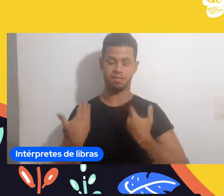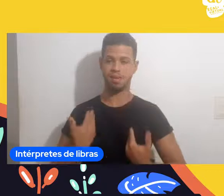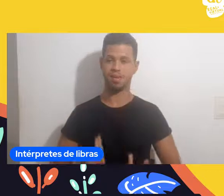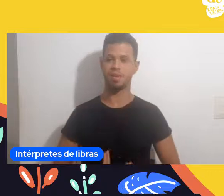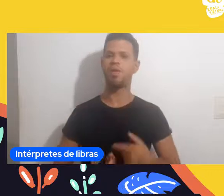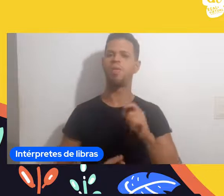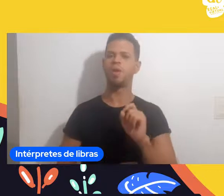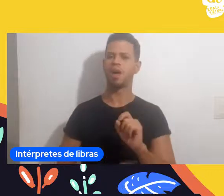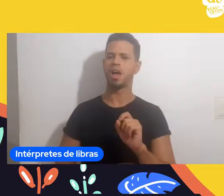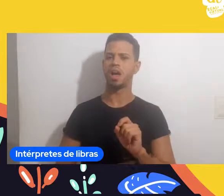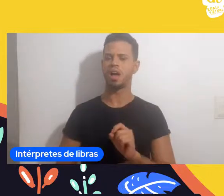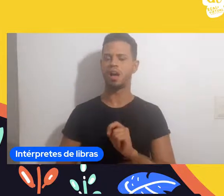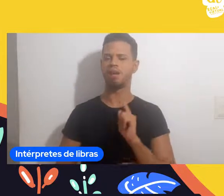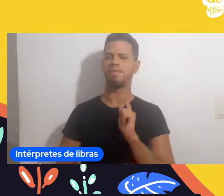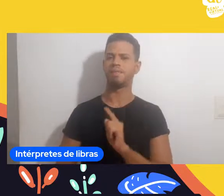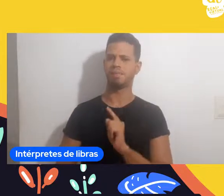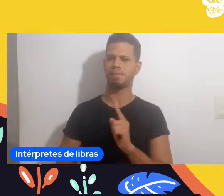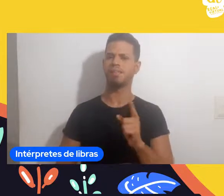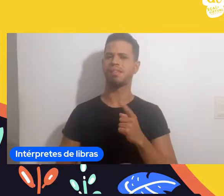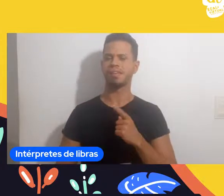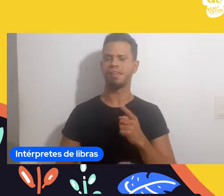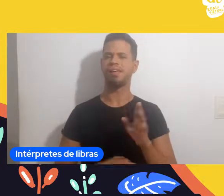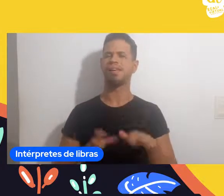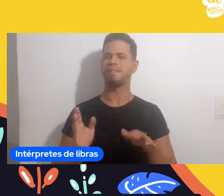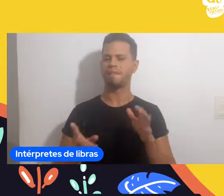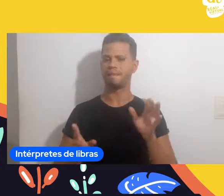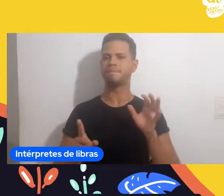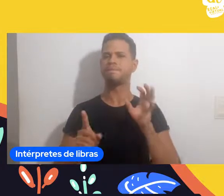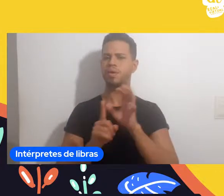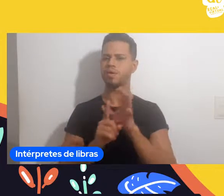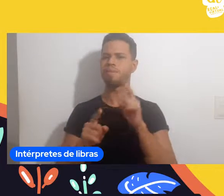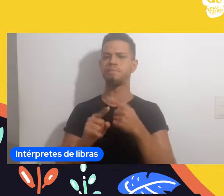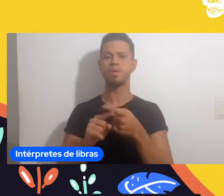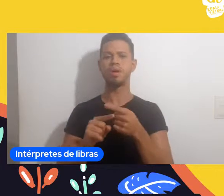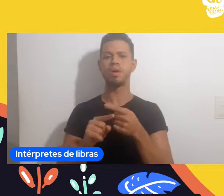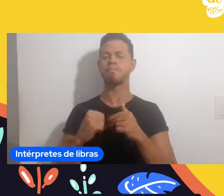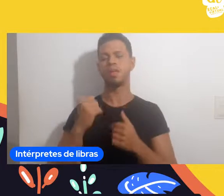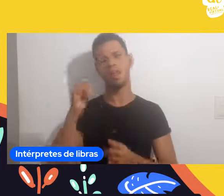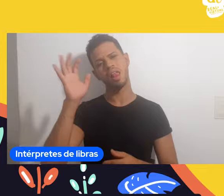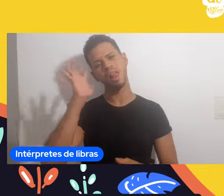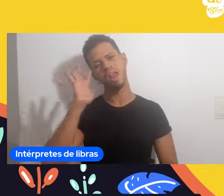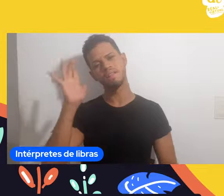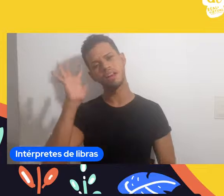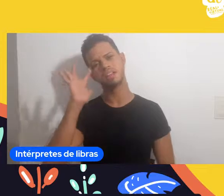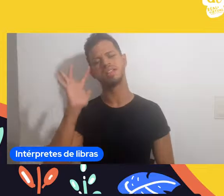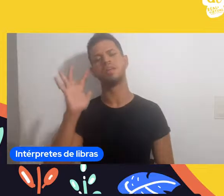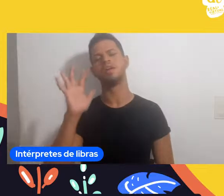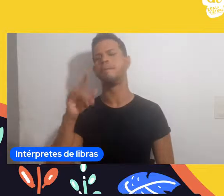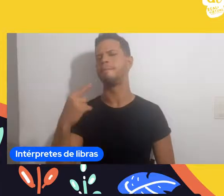adulto... Eu faço muitas provocações porque são reflexões, certo? O que é que esse adulto...